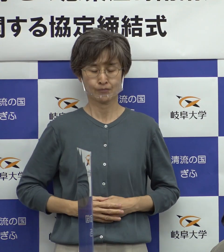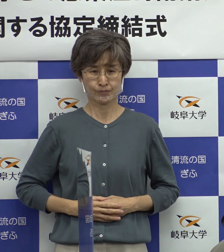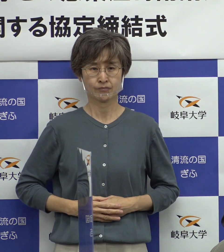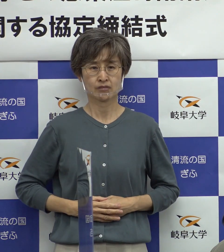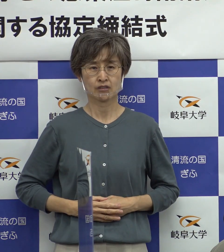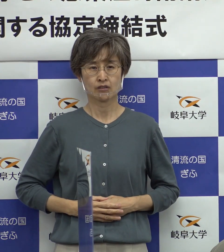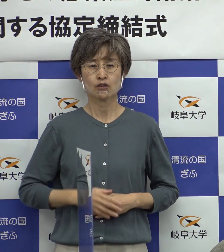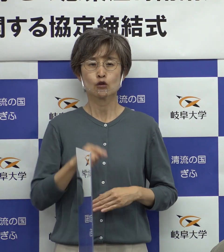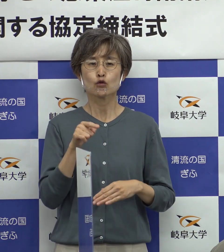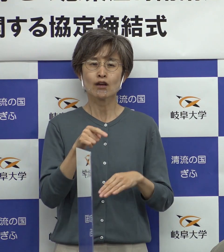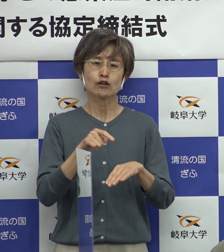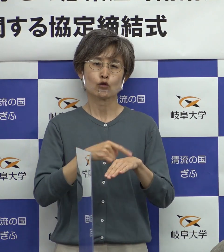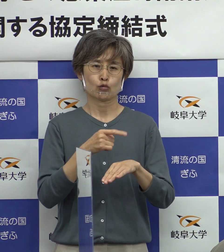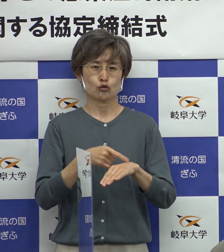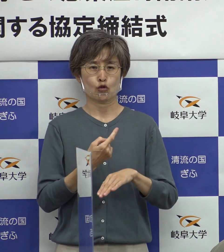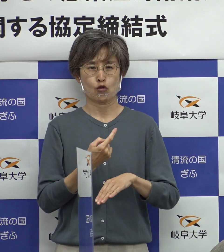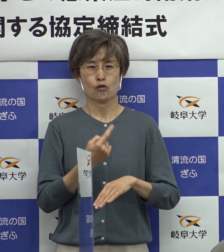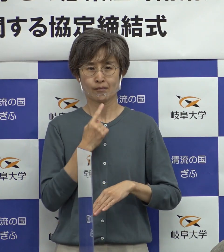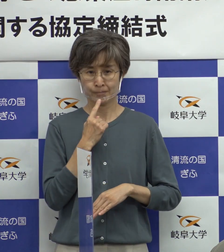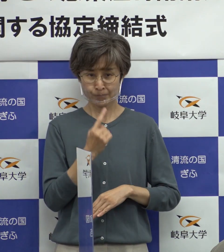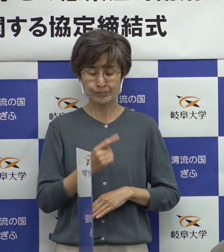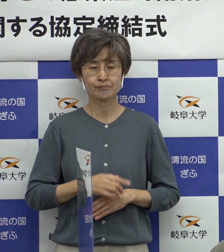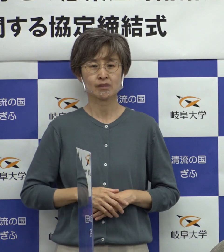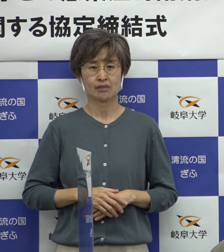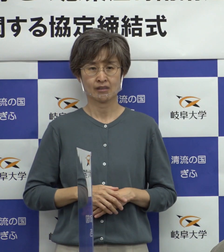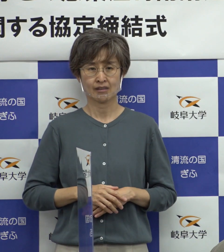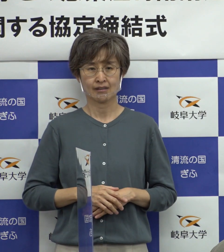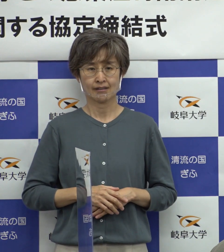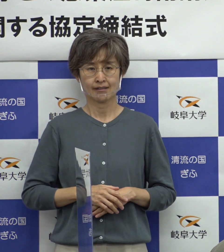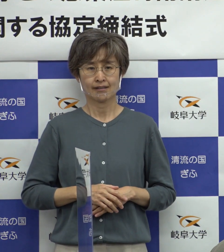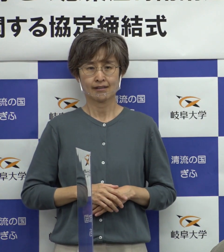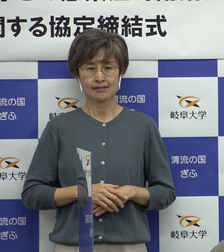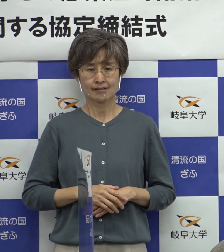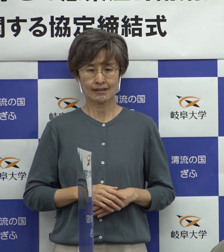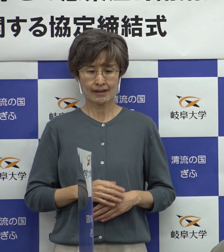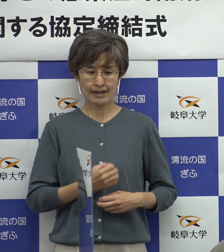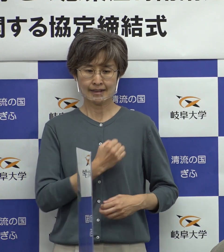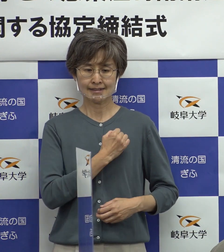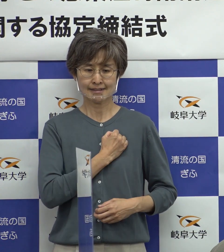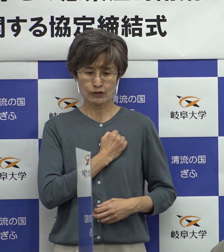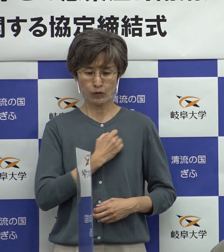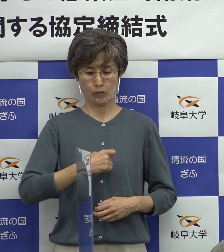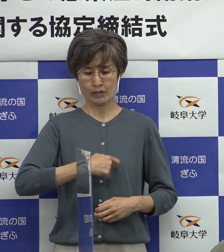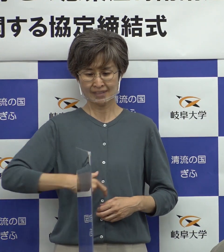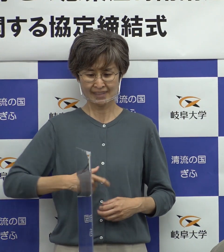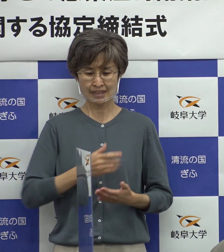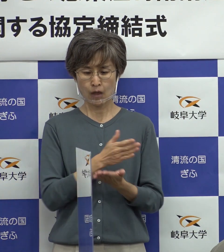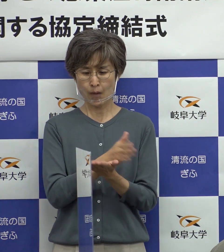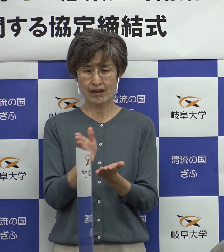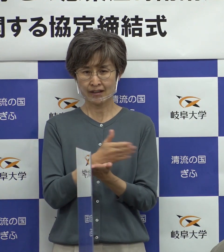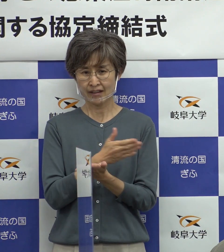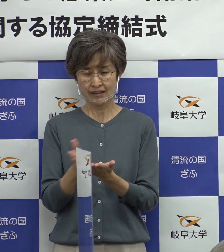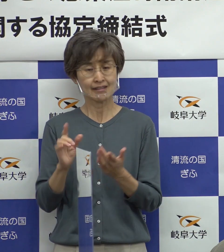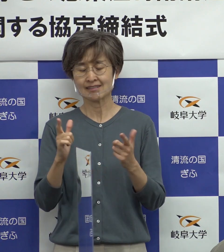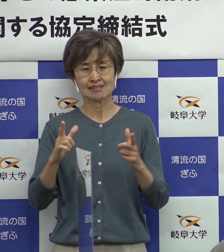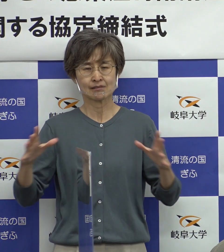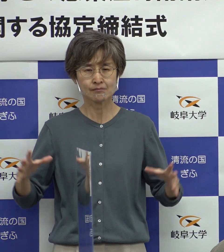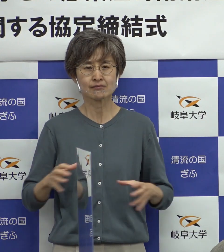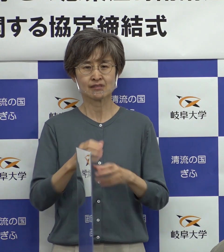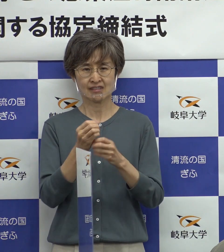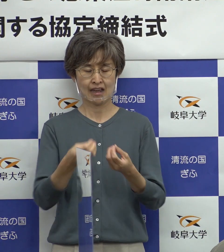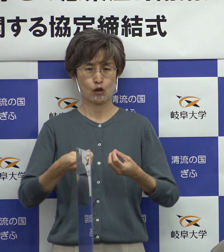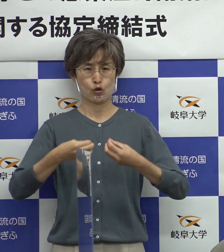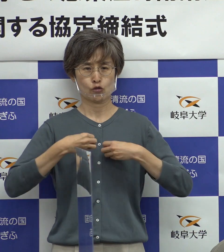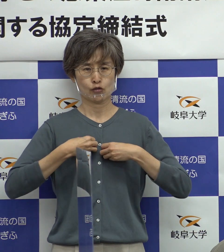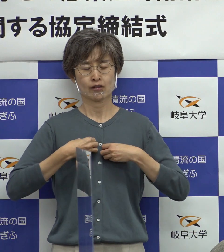が特徴になってくるのではないかと思います。すなわち臓器別の学問ではなくて、全身を見る、当面はもちろんコロナが対